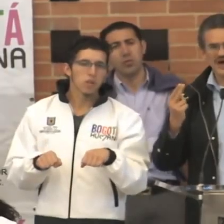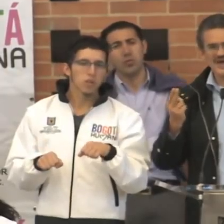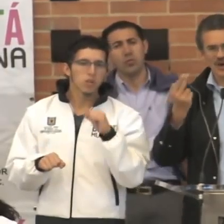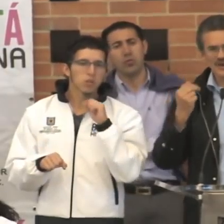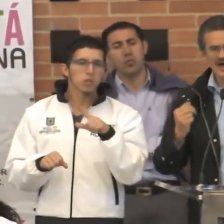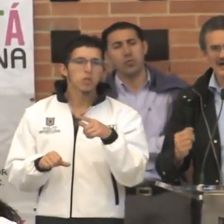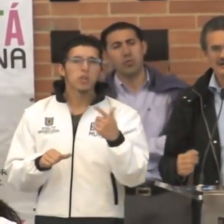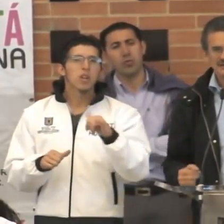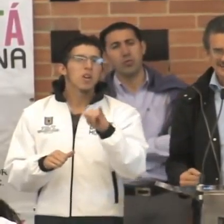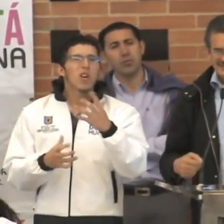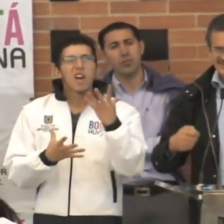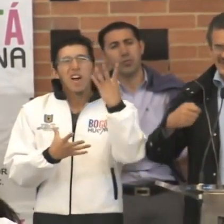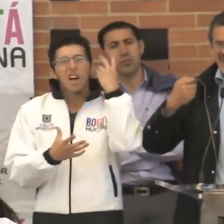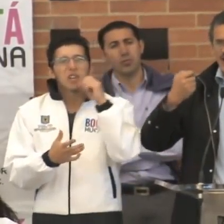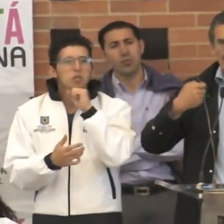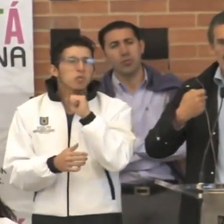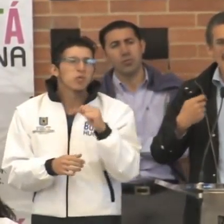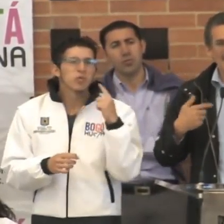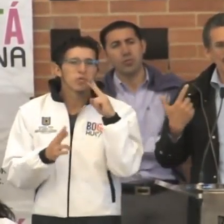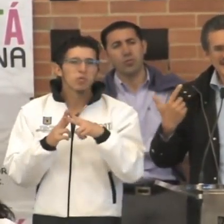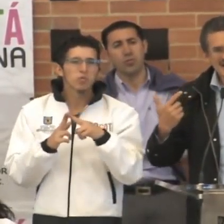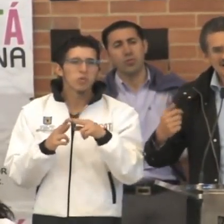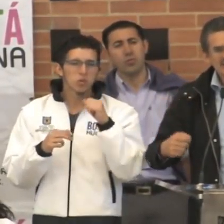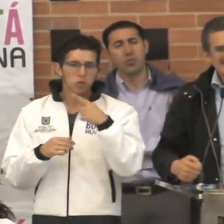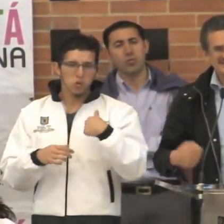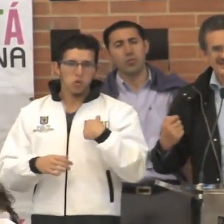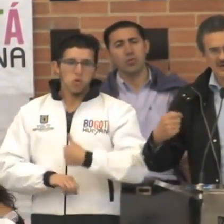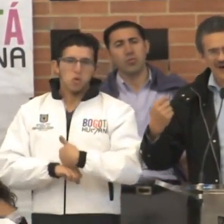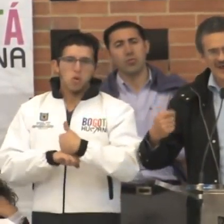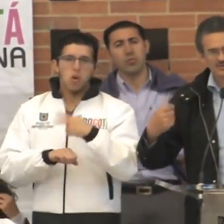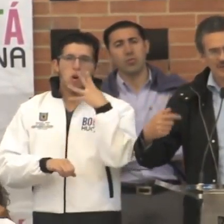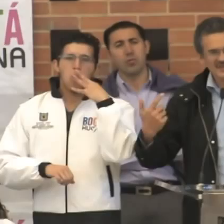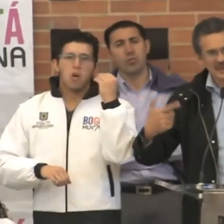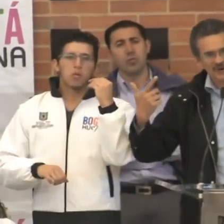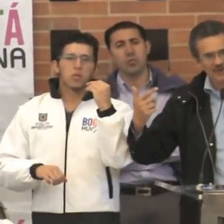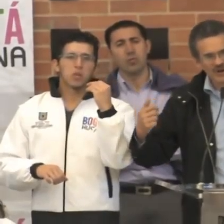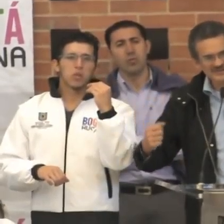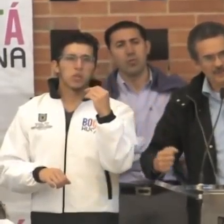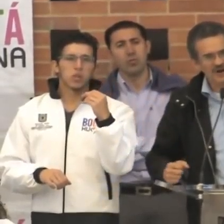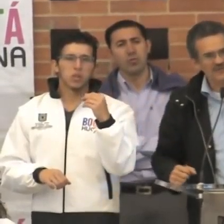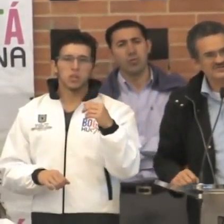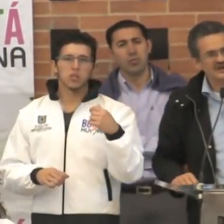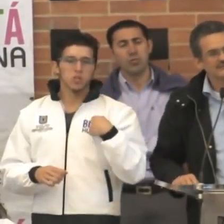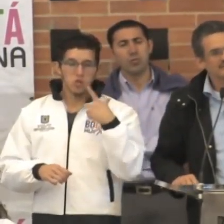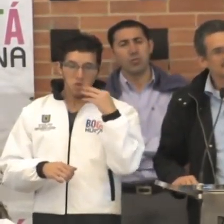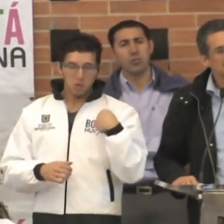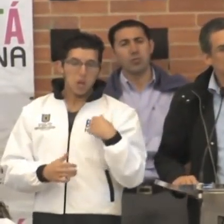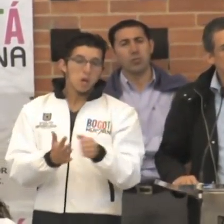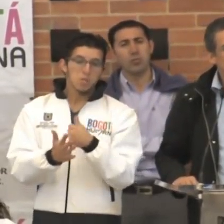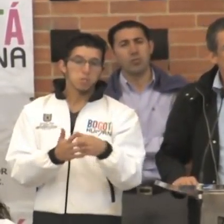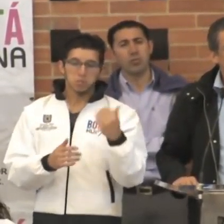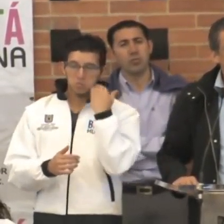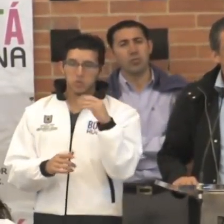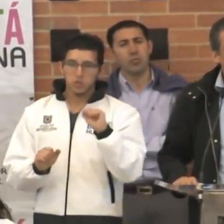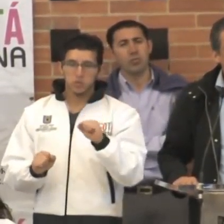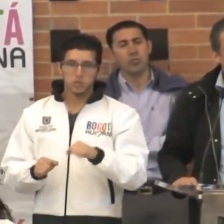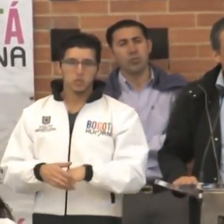absurda y errónea de que el honor varonil se hace valer solamente por la violencia y por la fuerza.